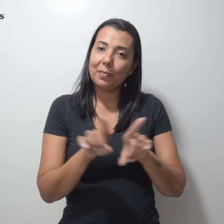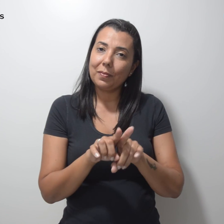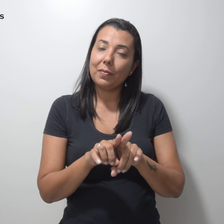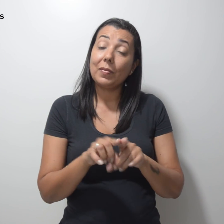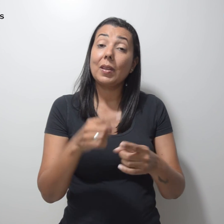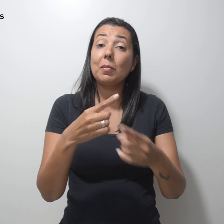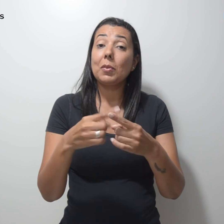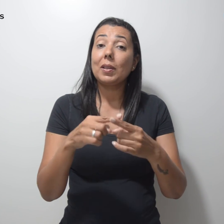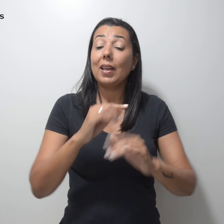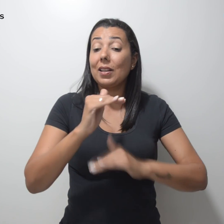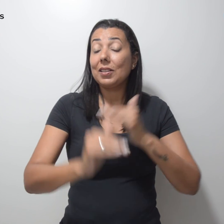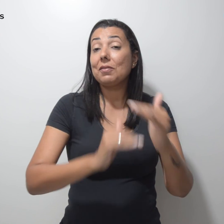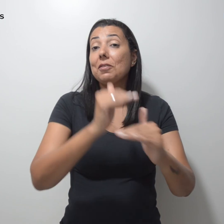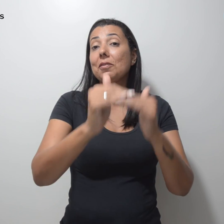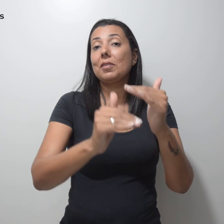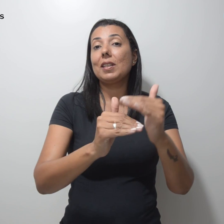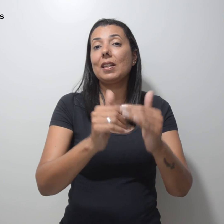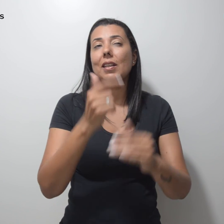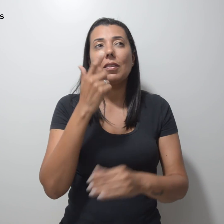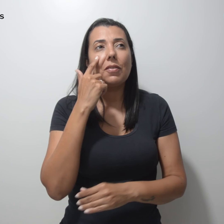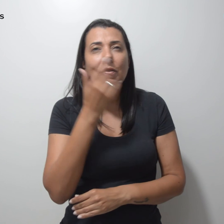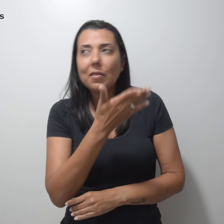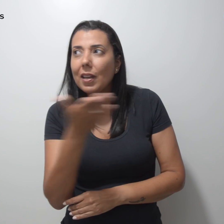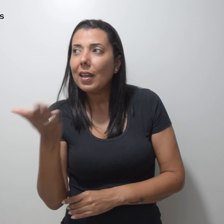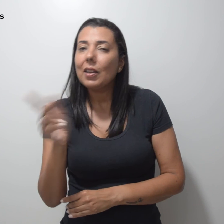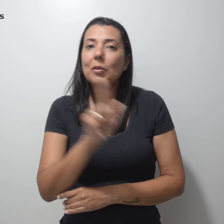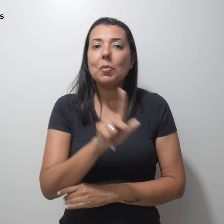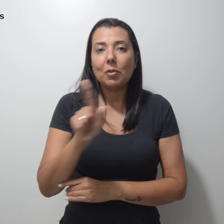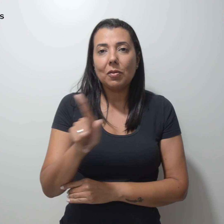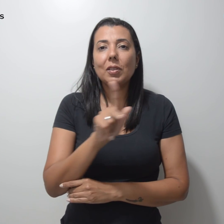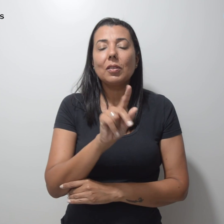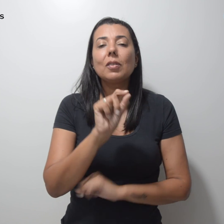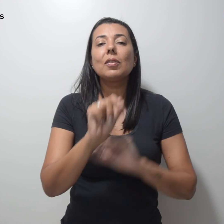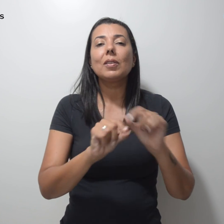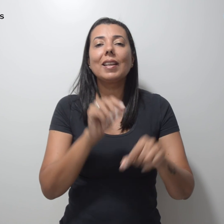eu cresci vendo professores e professoras dentro da minha